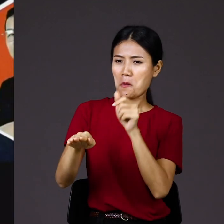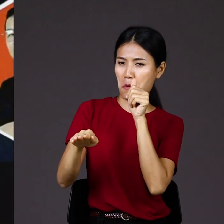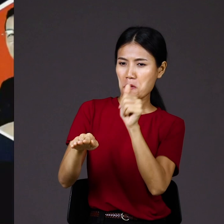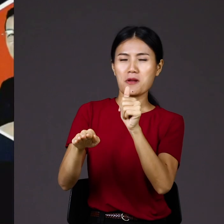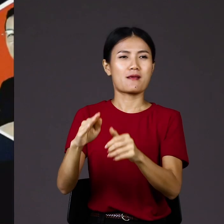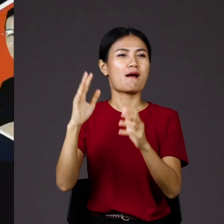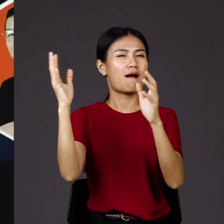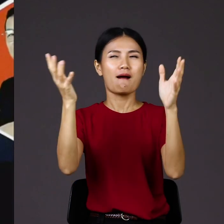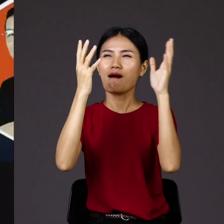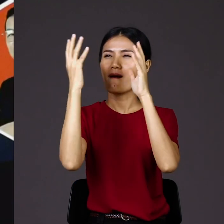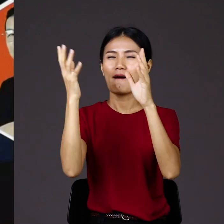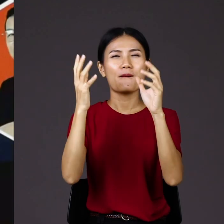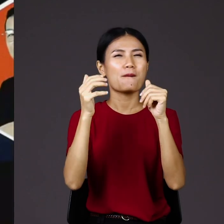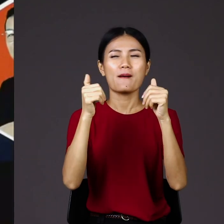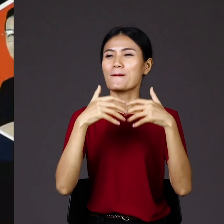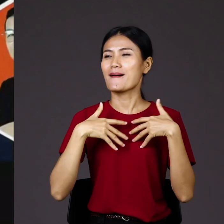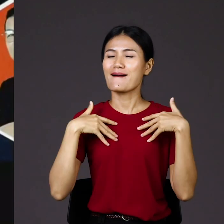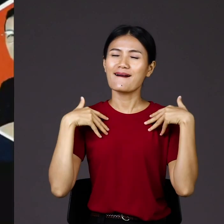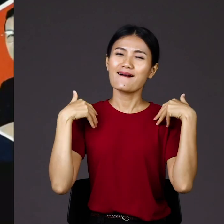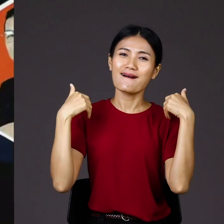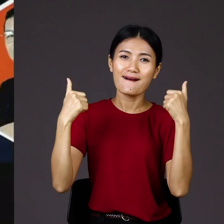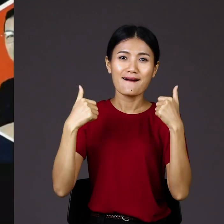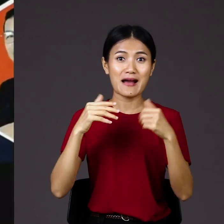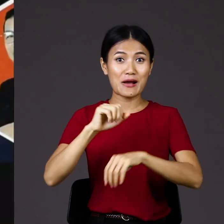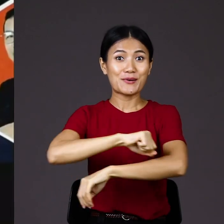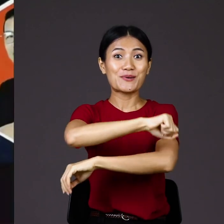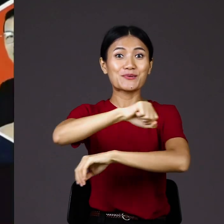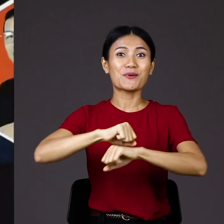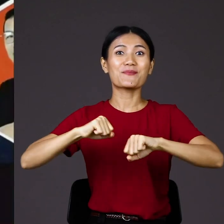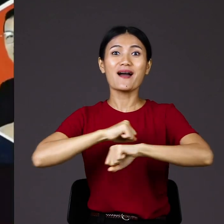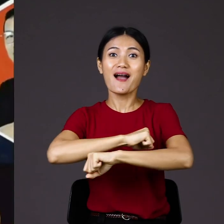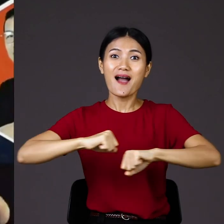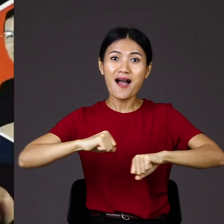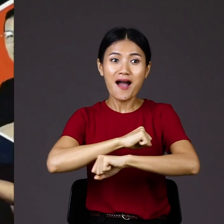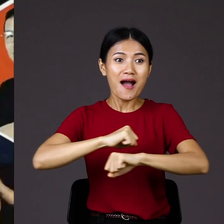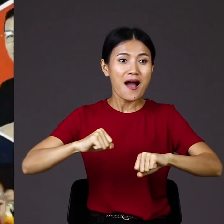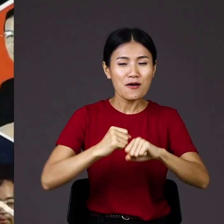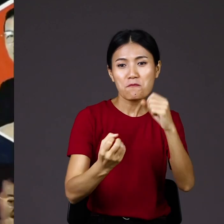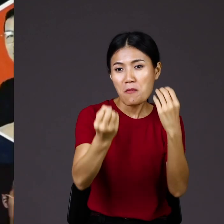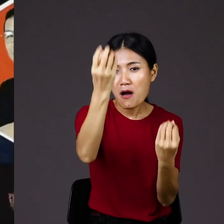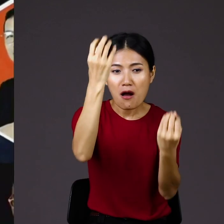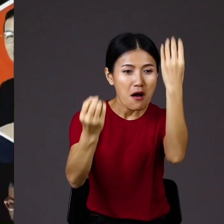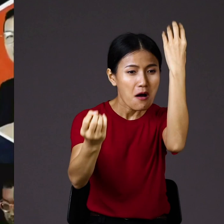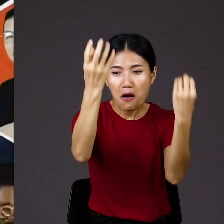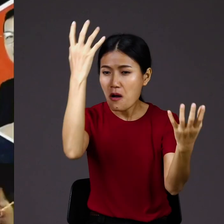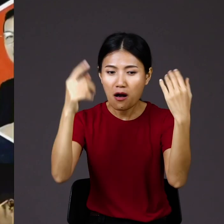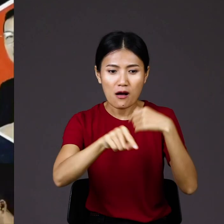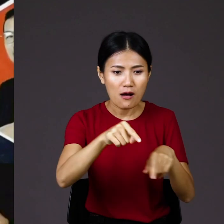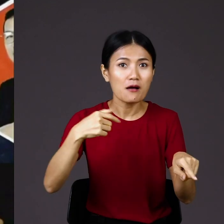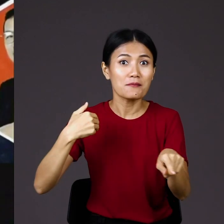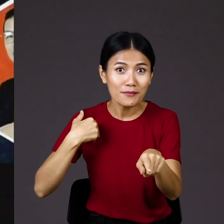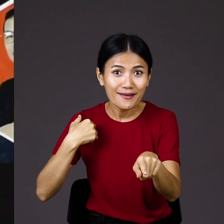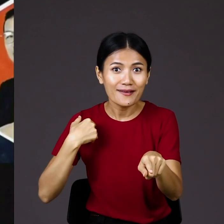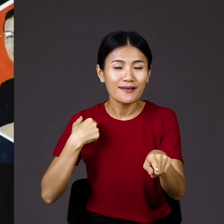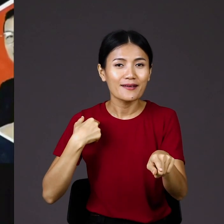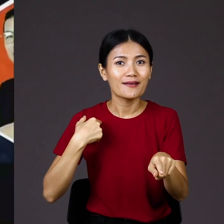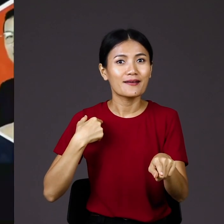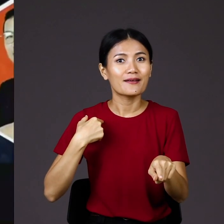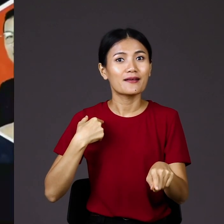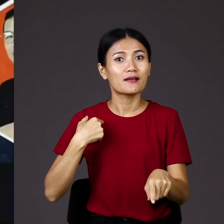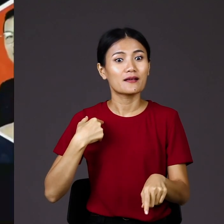เราจะมีอากาศที่ดีให้กับพวกท่านเราจะมีสวนสาธารณะ มีปอดสะอาดให้กับพวกเราทุกค